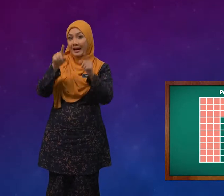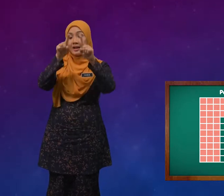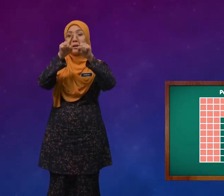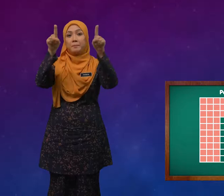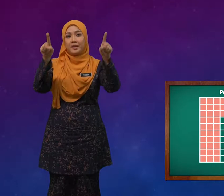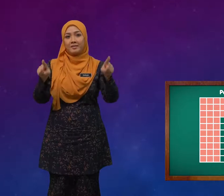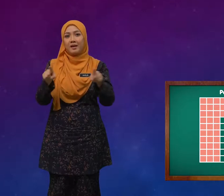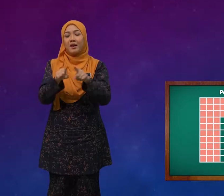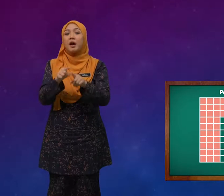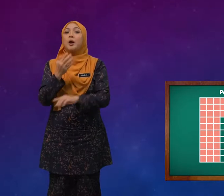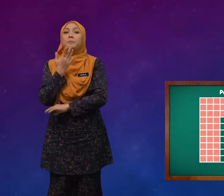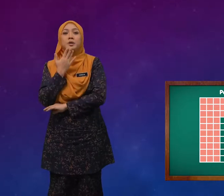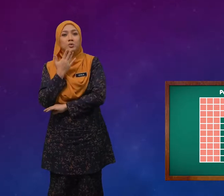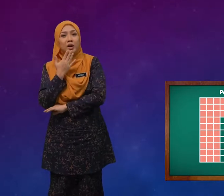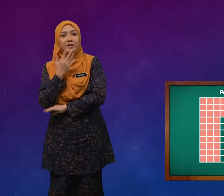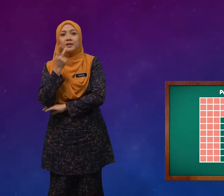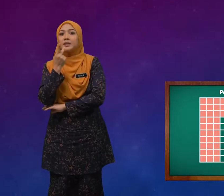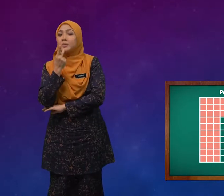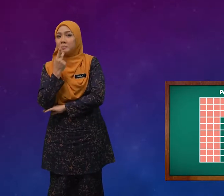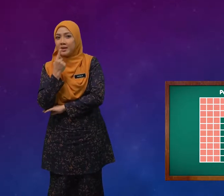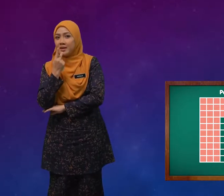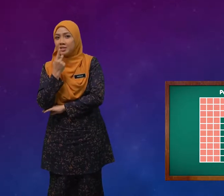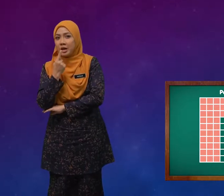Bilangan petak berwarna merah jambu